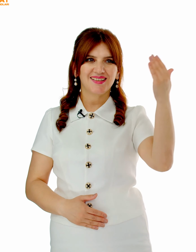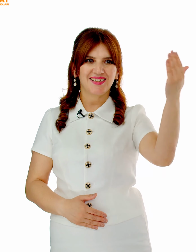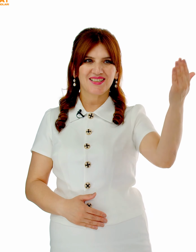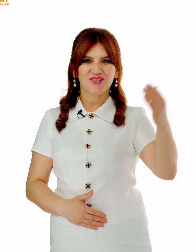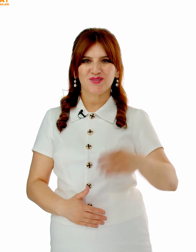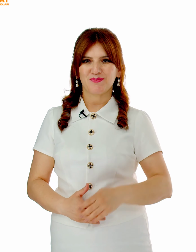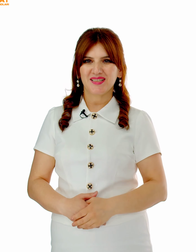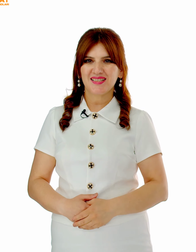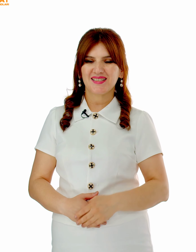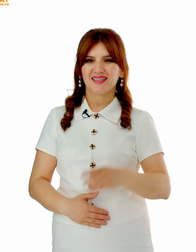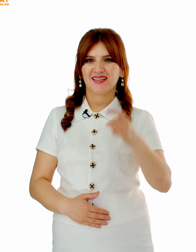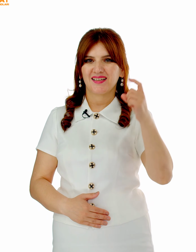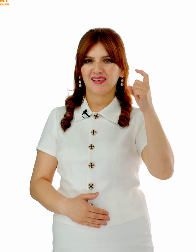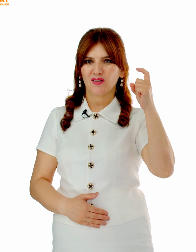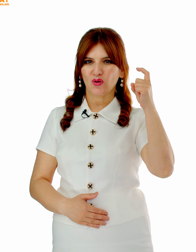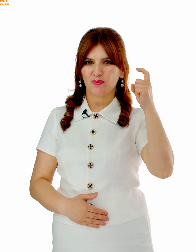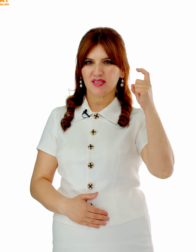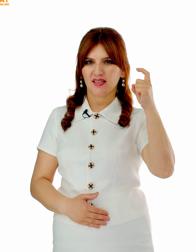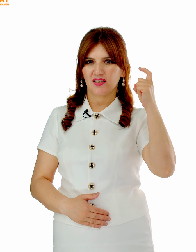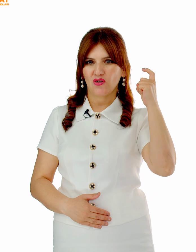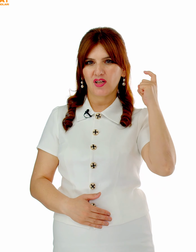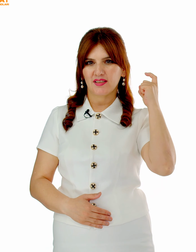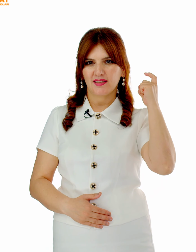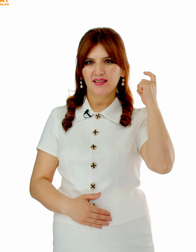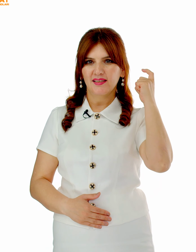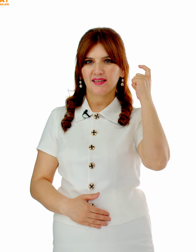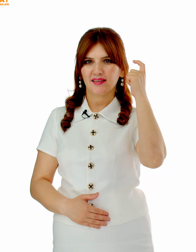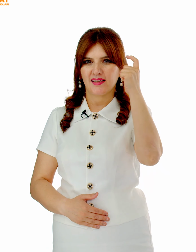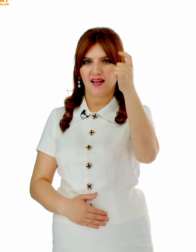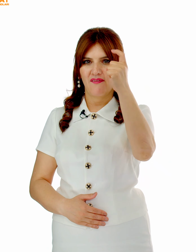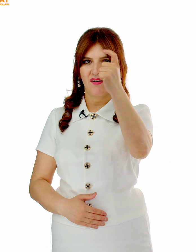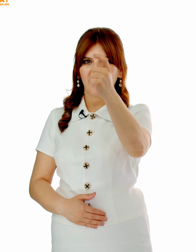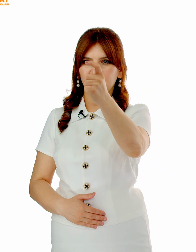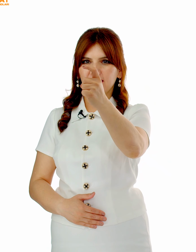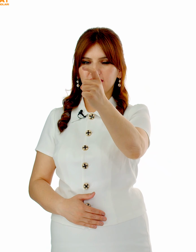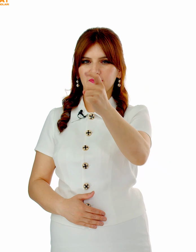Keyingi so'zimiz qo'limiz x holatida tramvay.